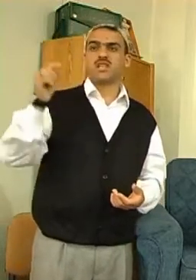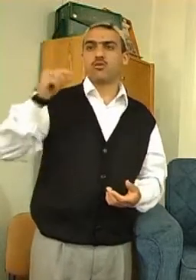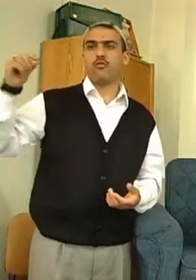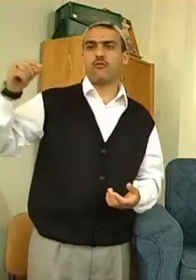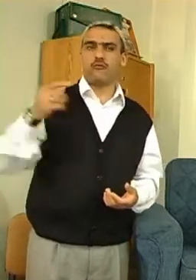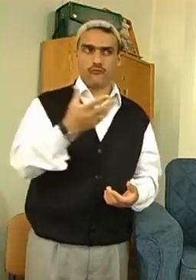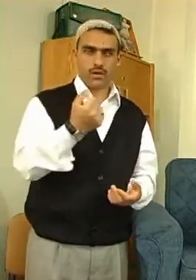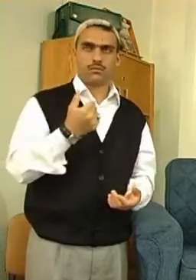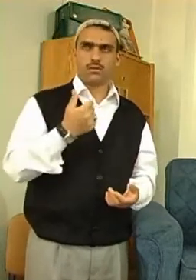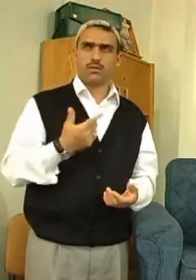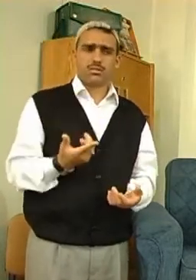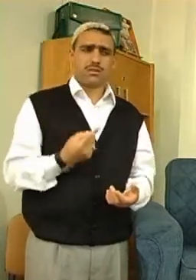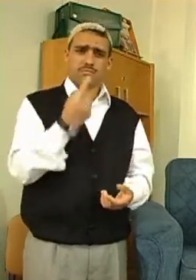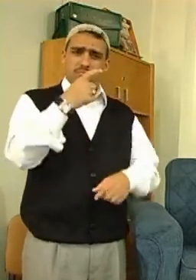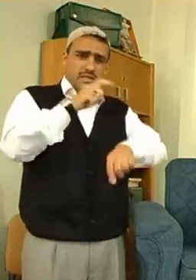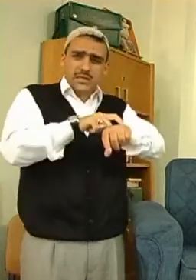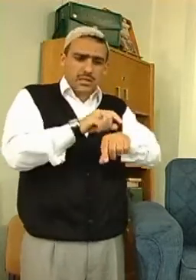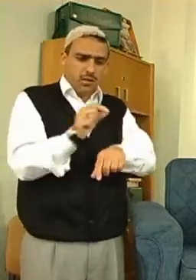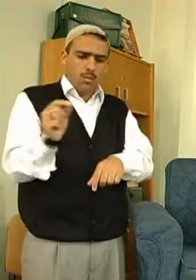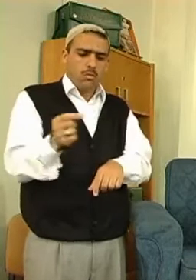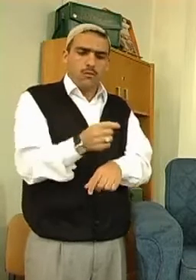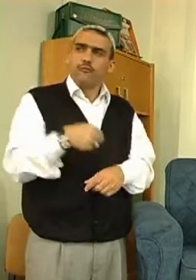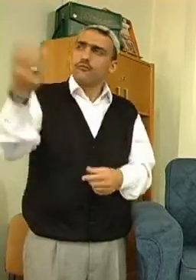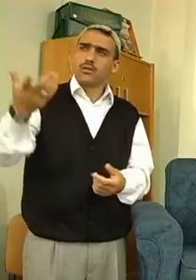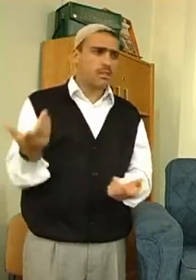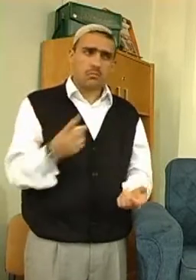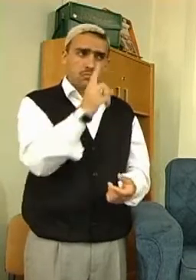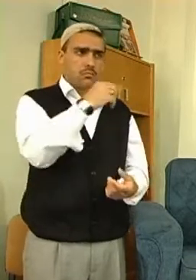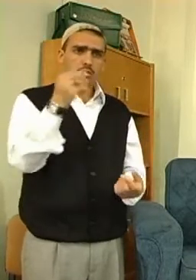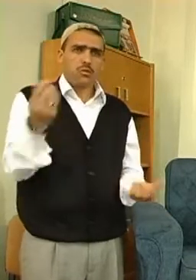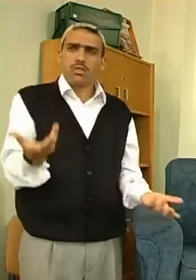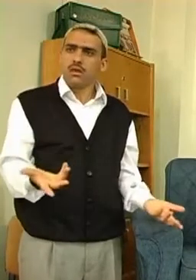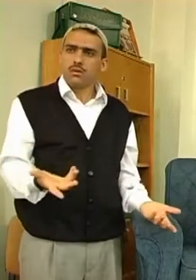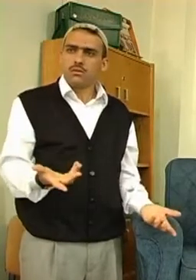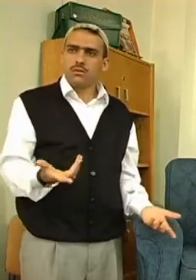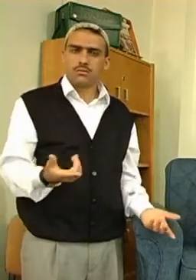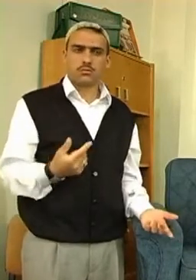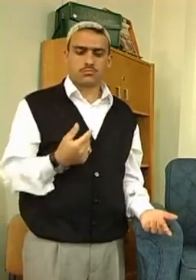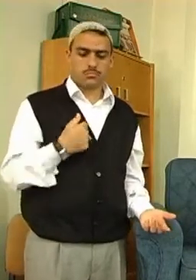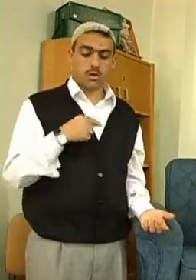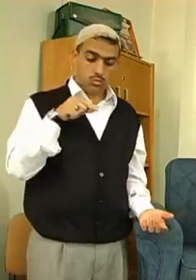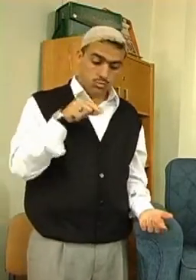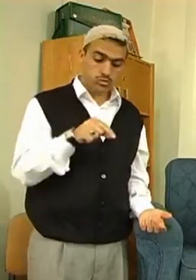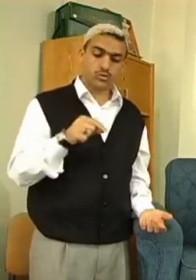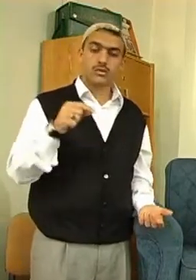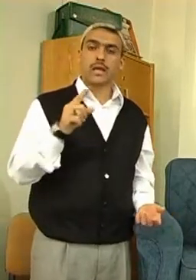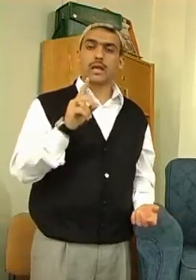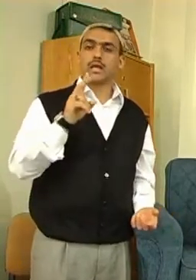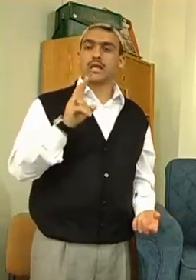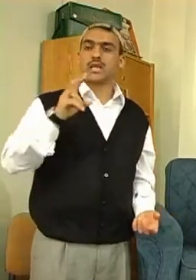demiş. Yani 70 yıllık sanatımı oraya döktüm. Ben bunu 70 senede yazdım demiş. O zaman ne oldu